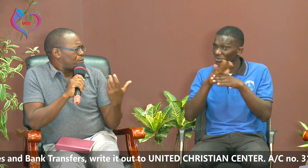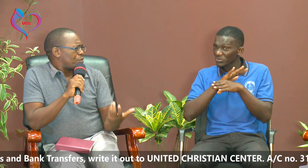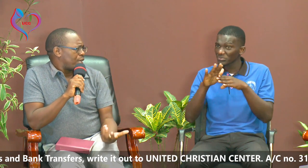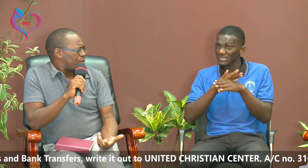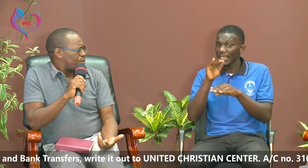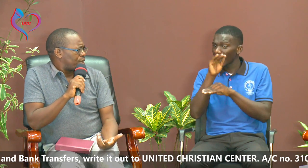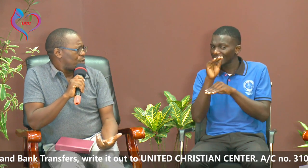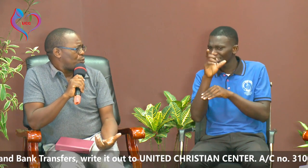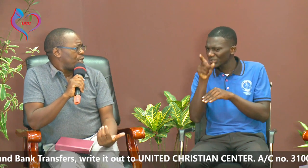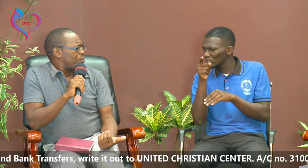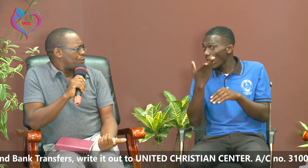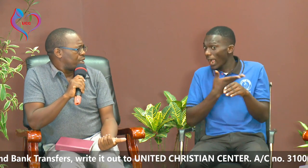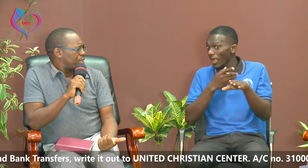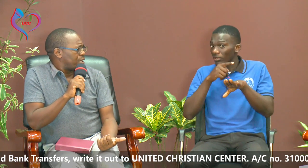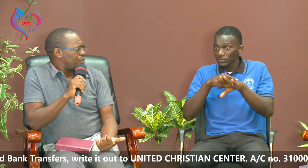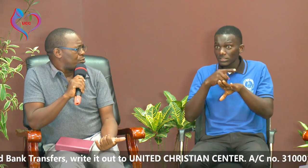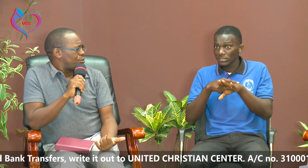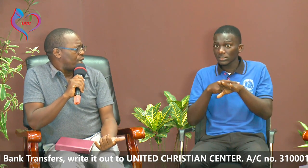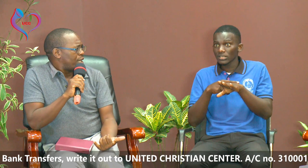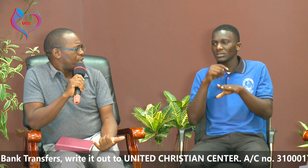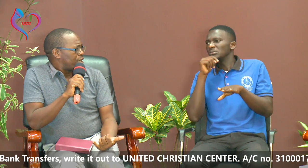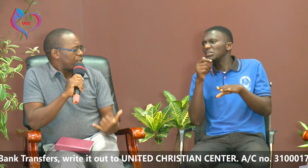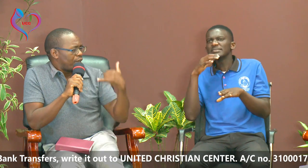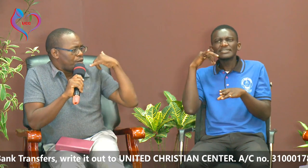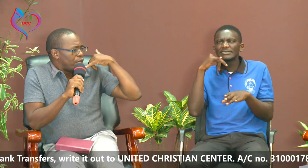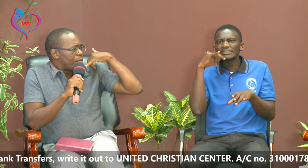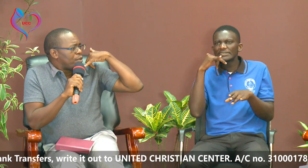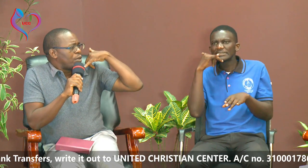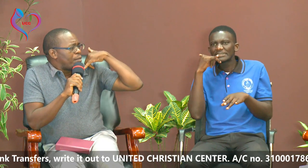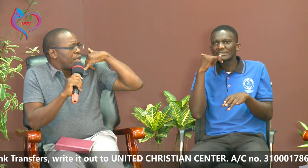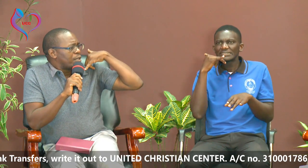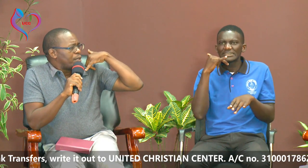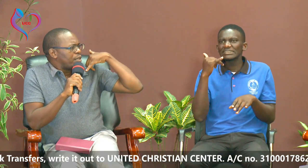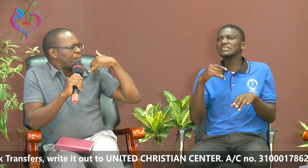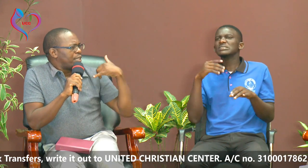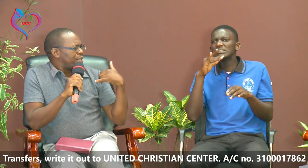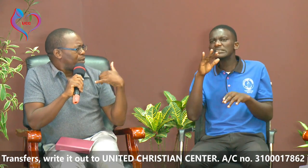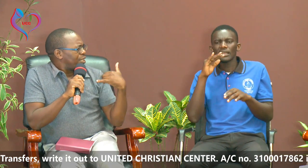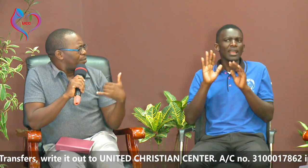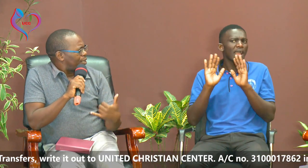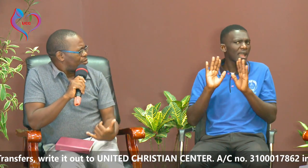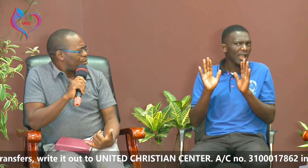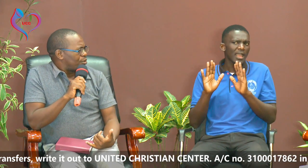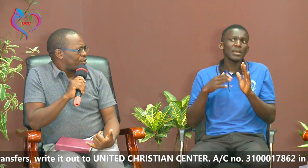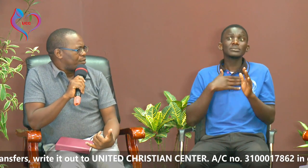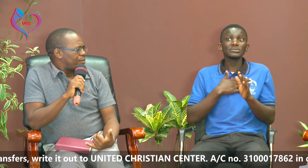Mubuzo baina uude. Togu mguida buguizi. Intruder. Hello, mbade kugamba, please, mbade nabye ndiko.